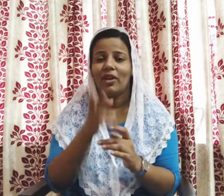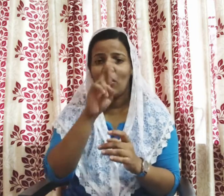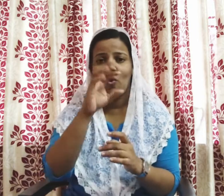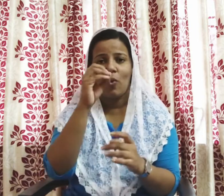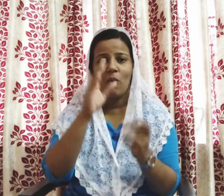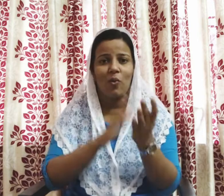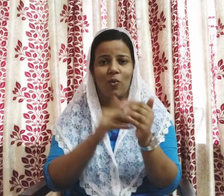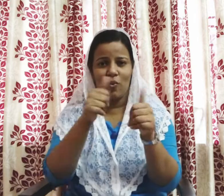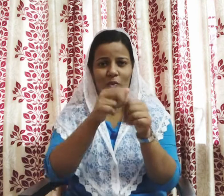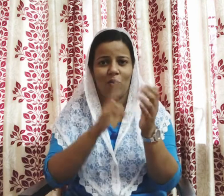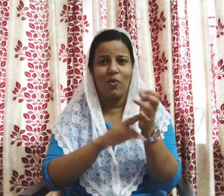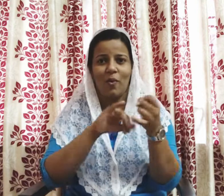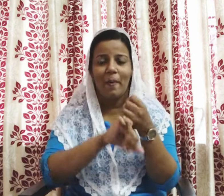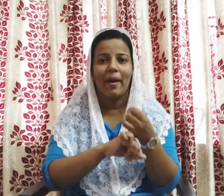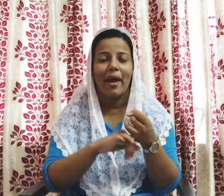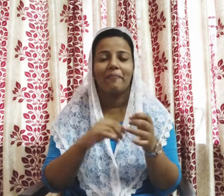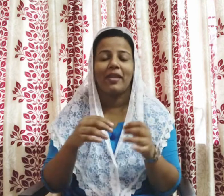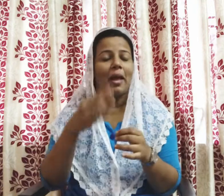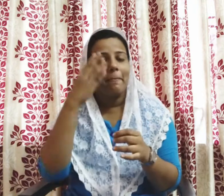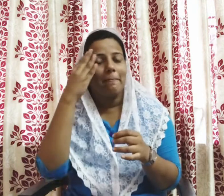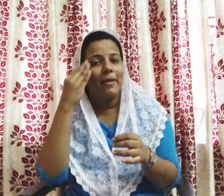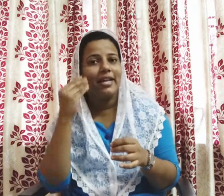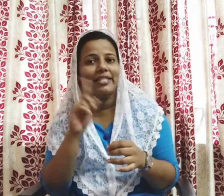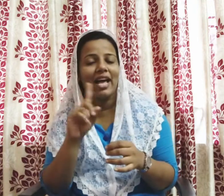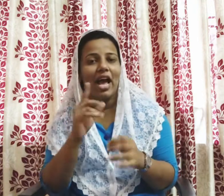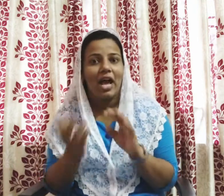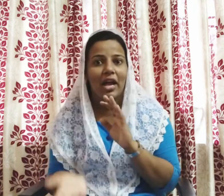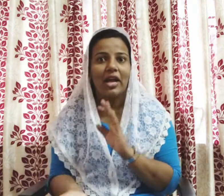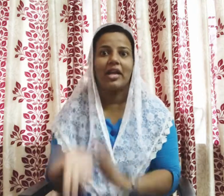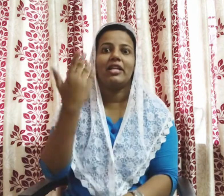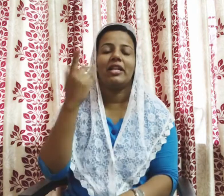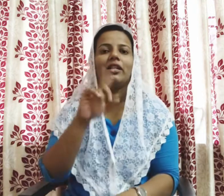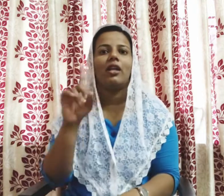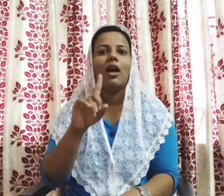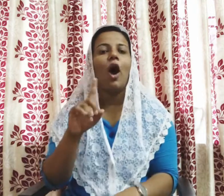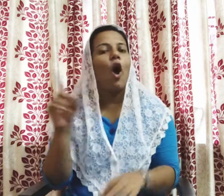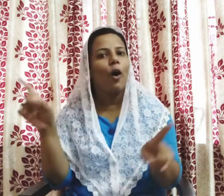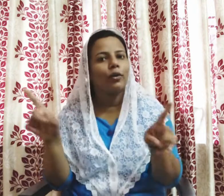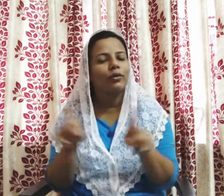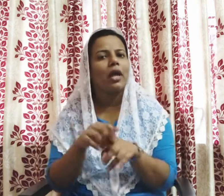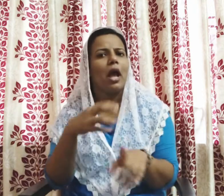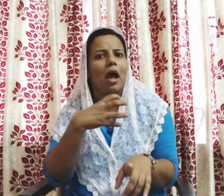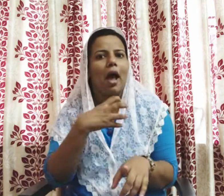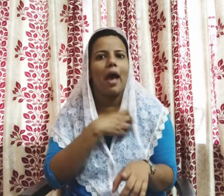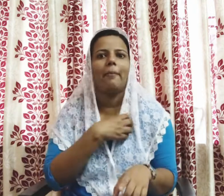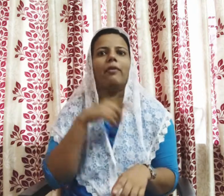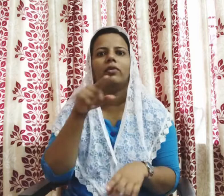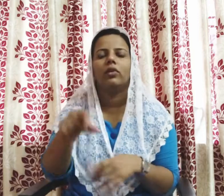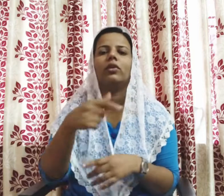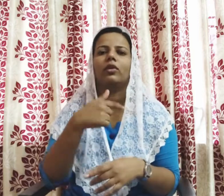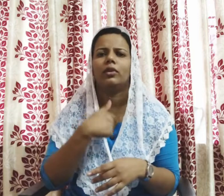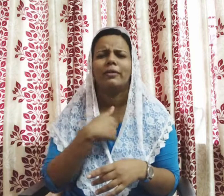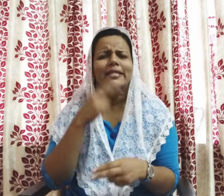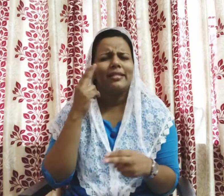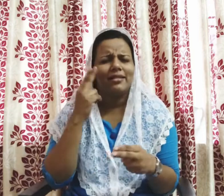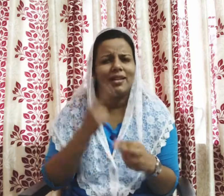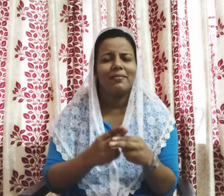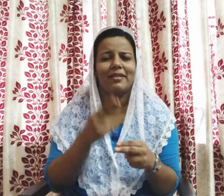നിന്ന് ഉയർപ്പിച്ചവൻ്റെ അതേ ആത്മാവ്. യേശുവിനെ ഏത് ആത്മാവാണ് ഉയർപ്പിച്ചത്? ആ സെയിം സ്പിരിറ്റാണ്, സെയിം